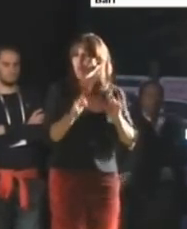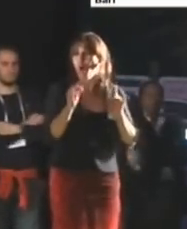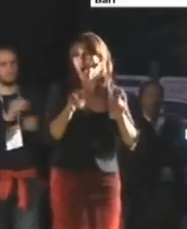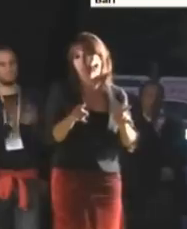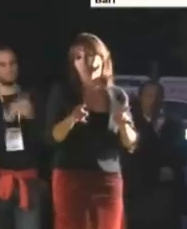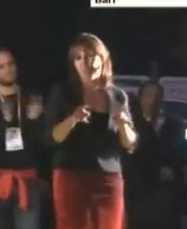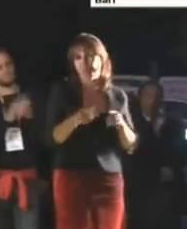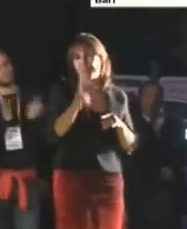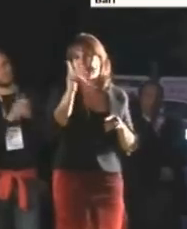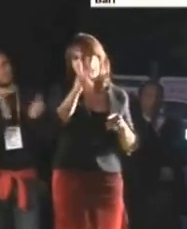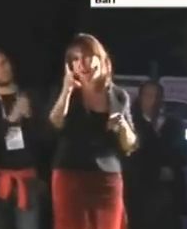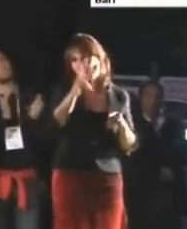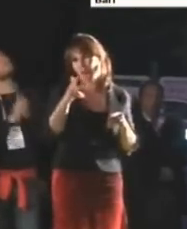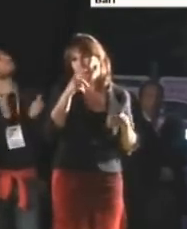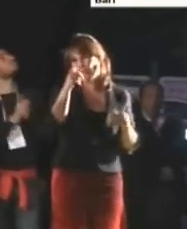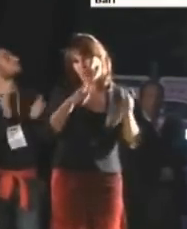è uguale.